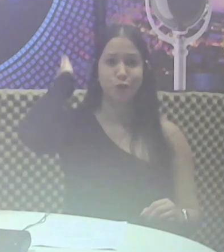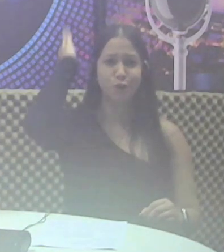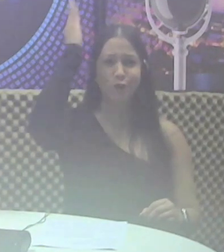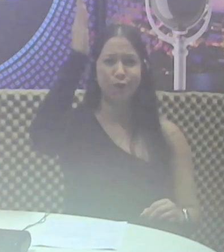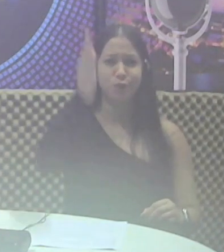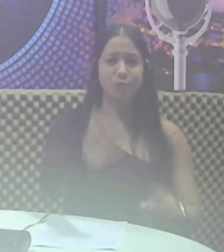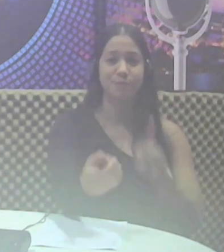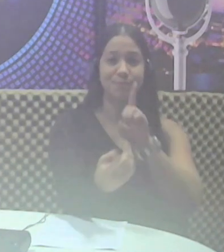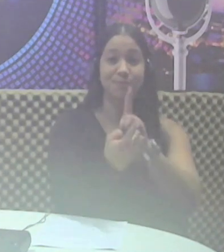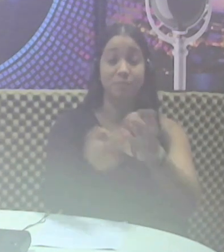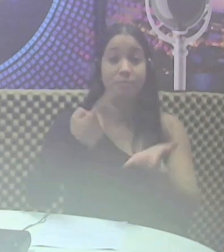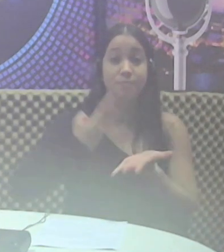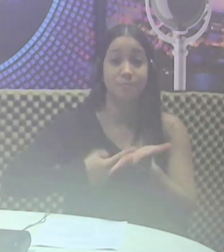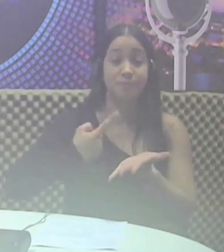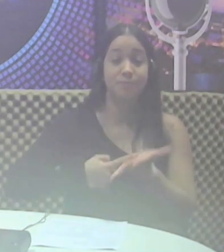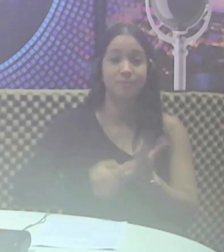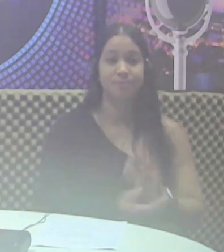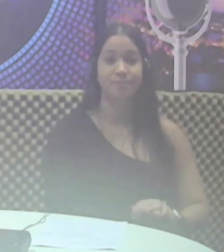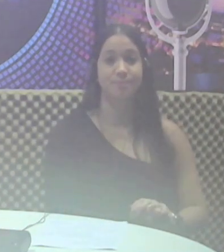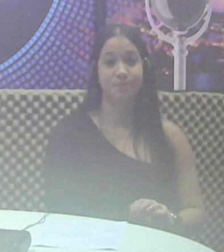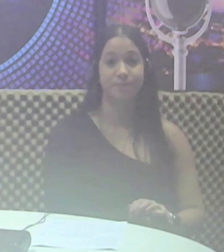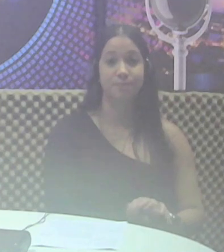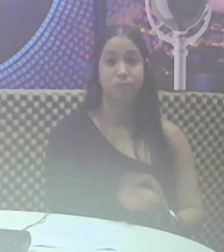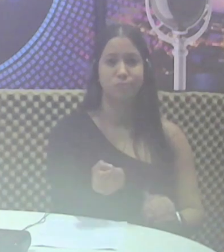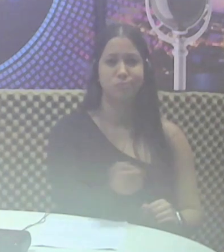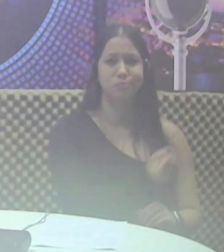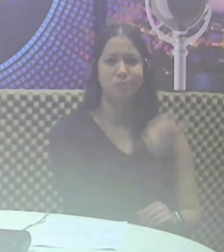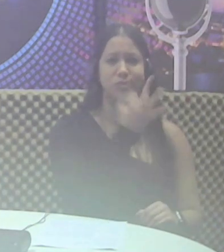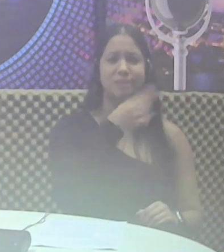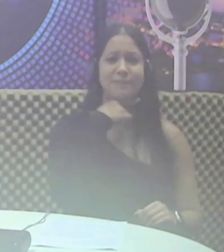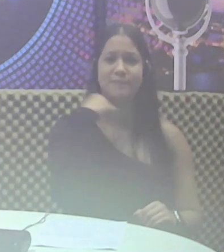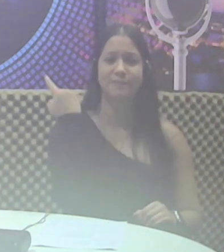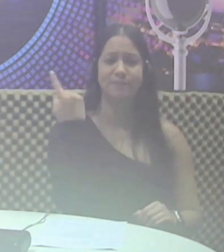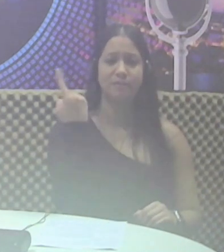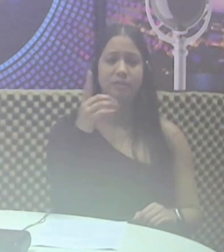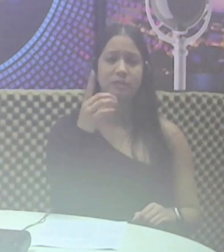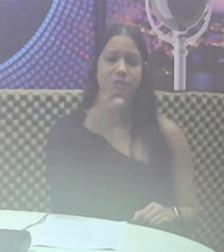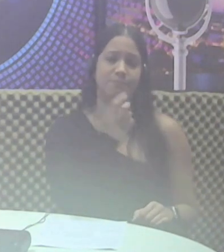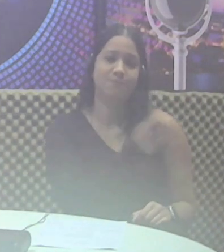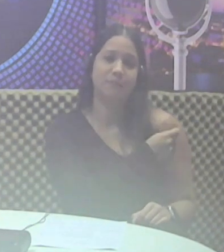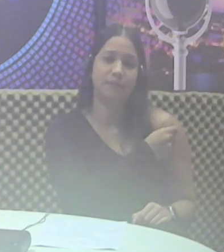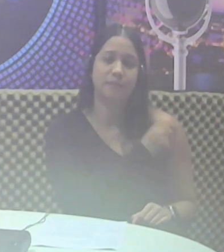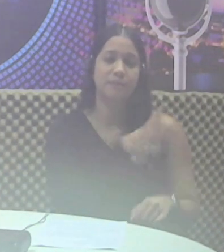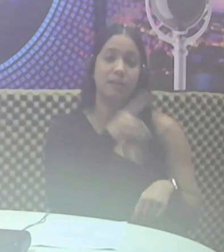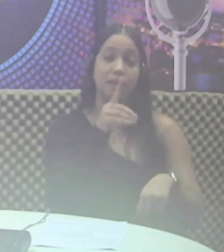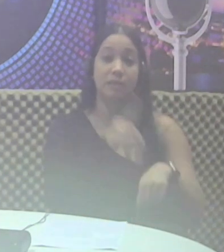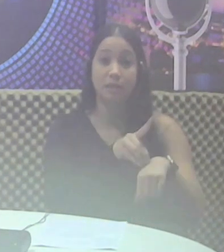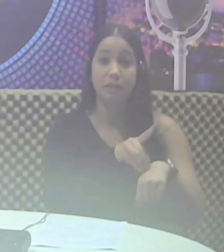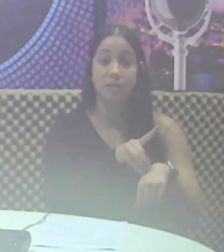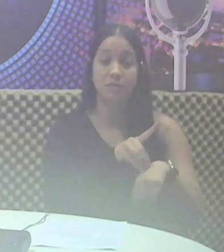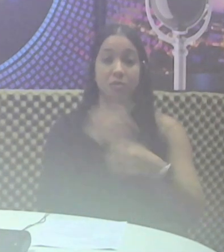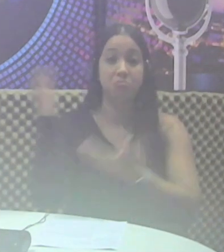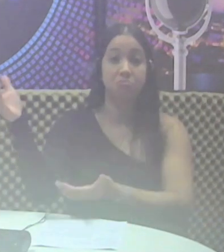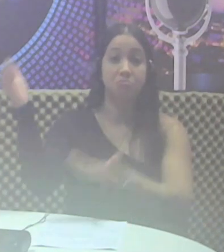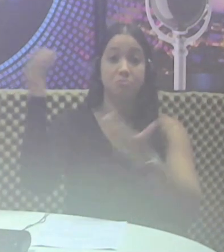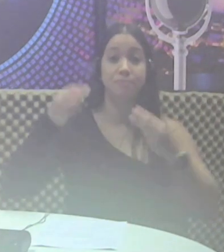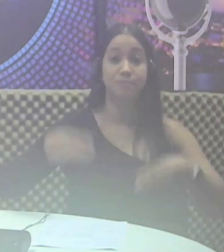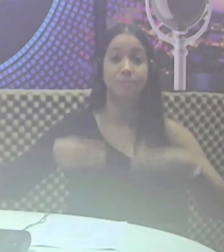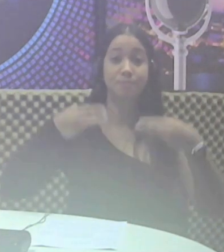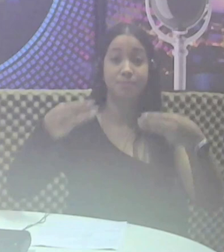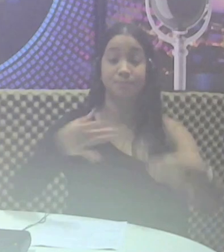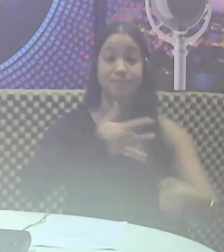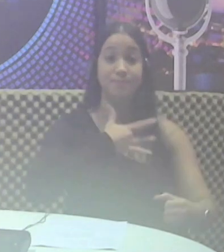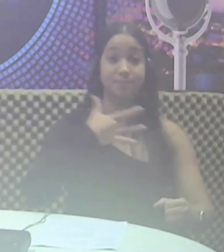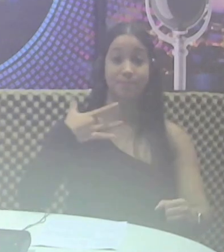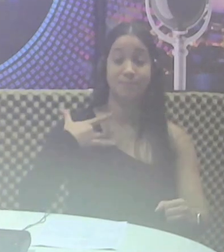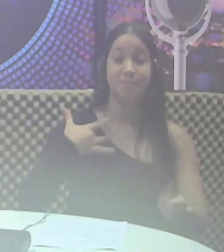atender os agendados. Devido ao número insuficiente de doses da vacina contra a dengue enviadas pelo Ministério da Saúde,